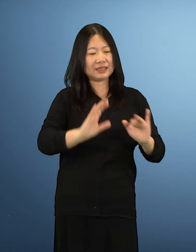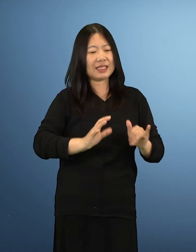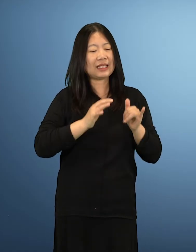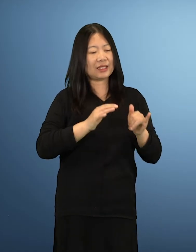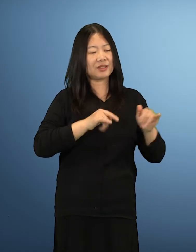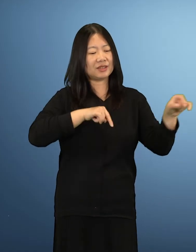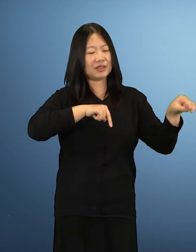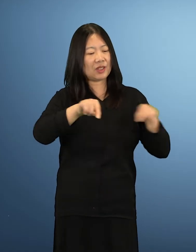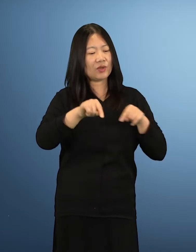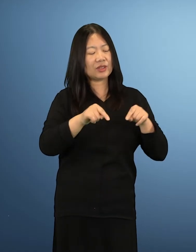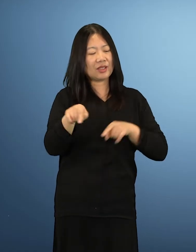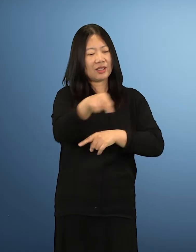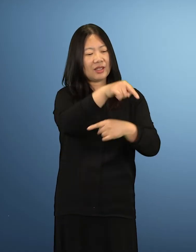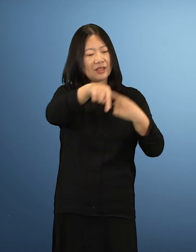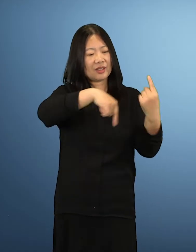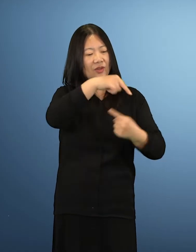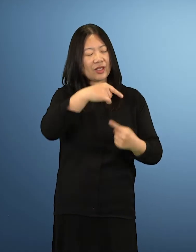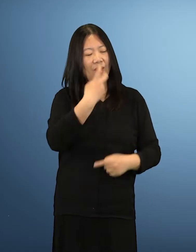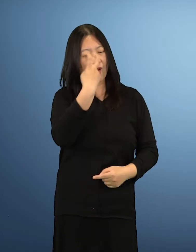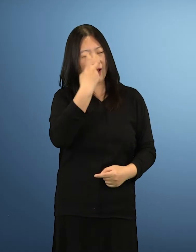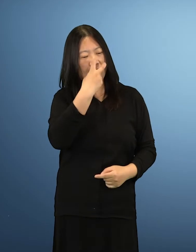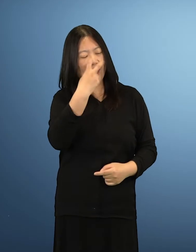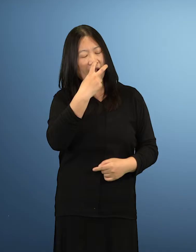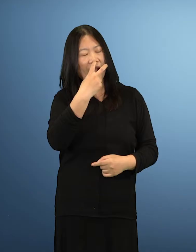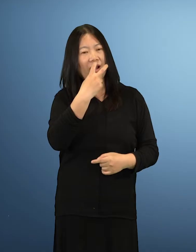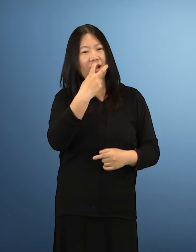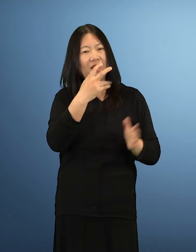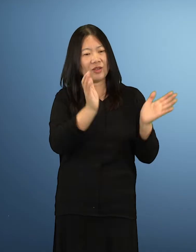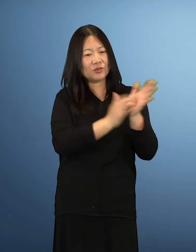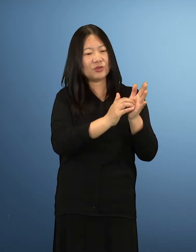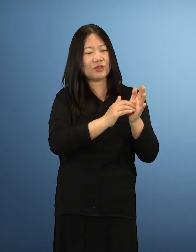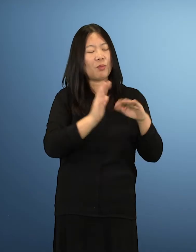모든 역사는 그분께로 영광이 돌아갈 겁니다.